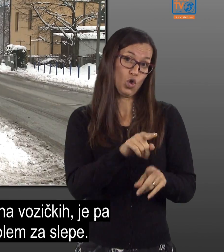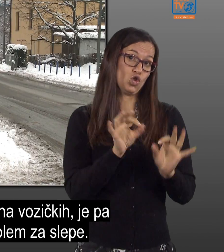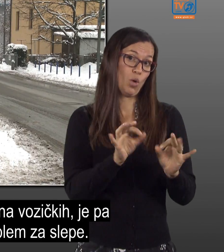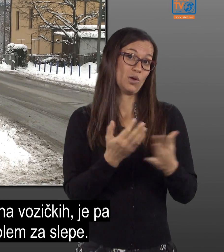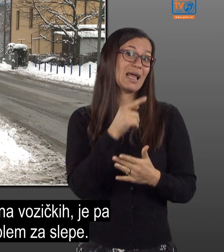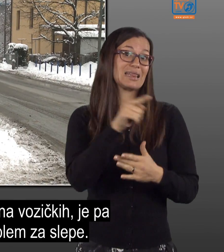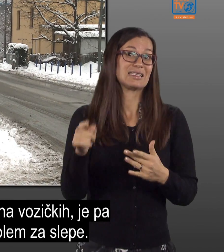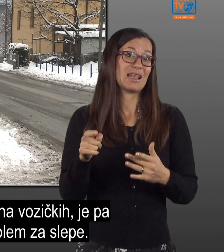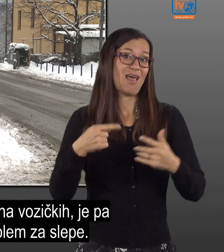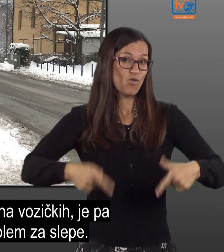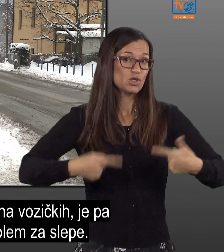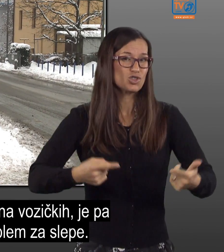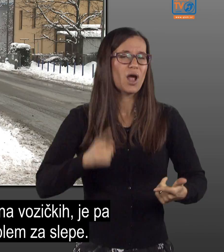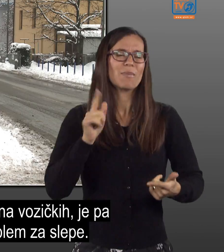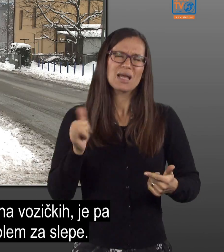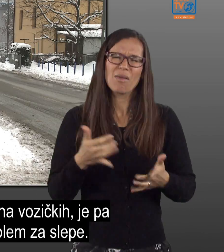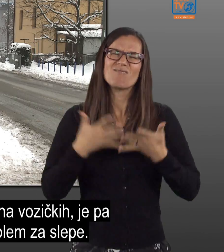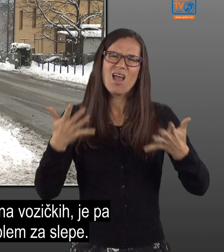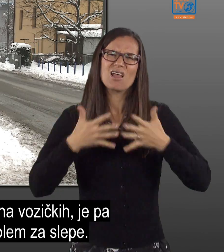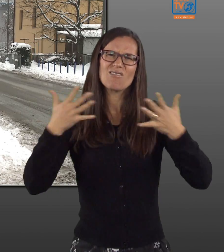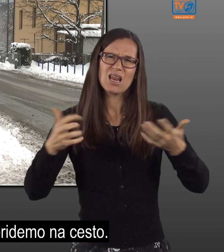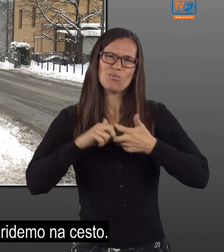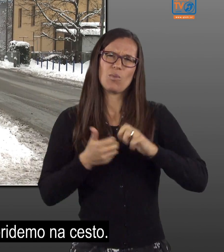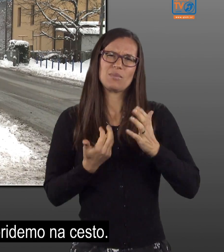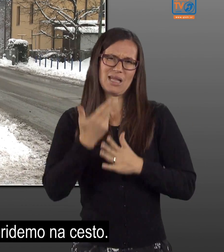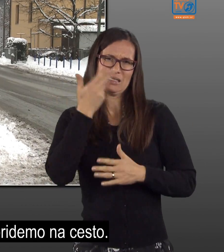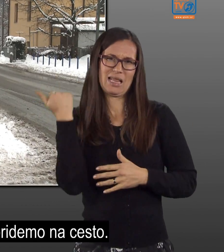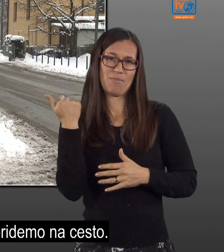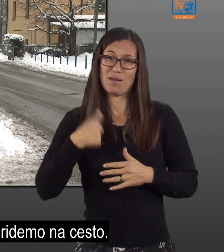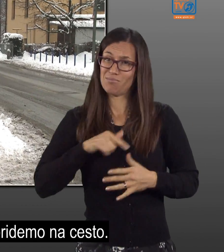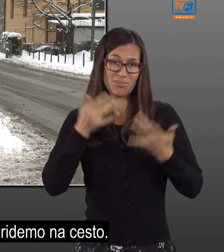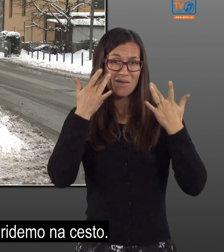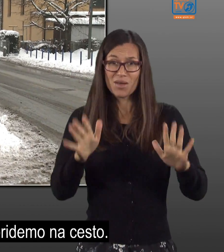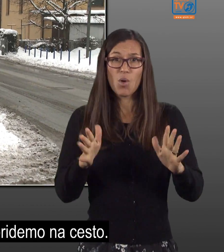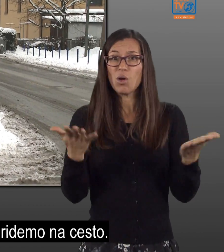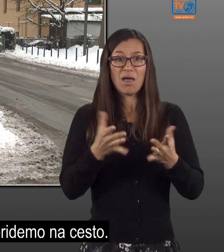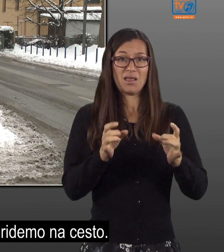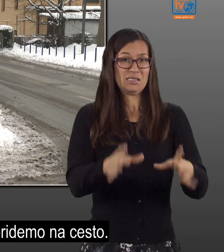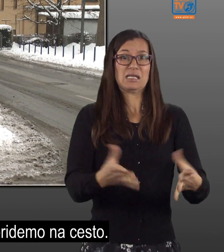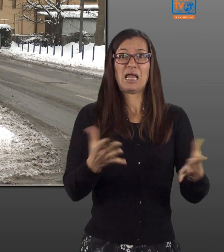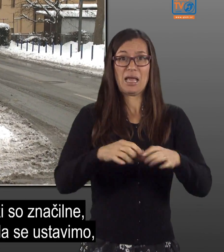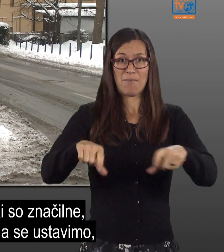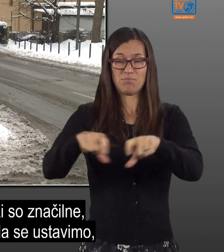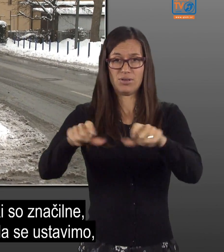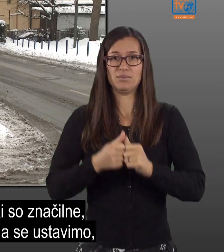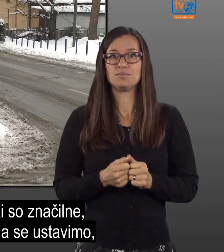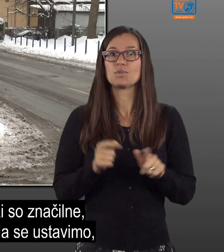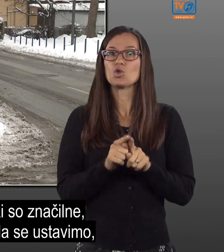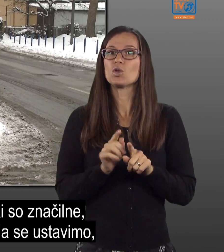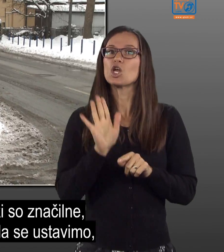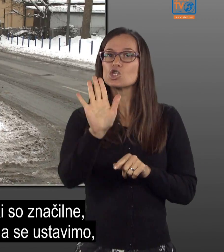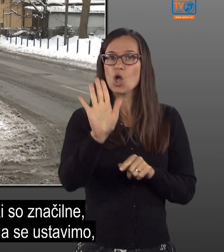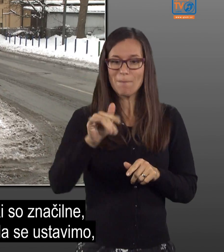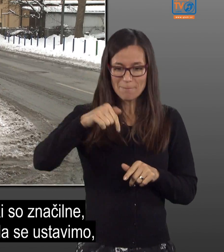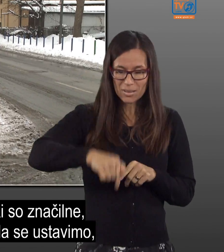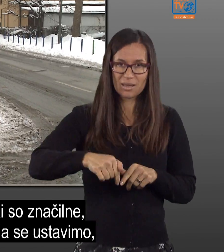na vozičkih, je pa velik problem za slepe, ker ne vemo, kdaj pridemo na cesto. Tudi stop pike, ki so